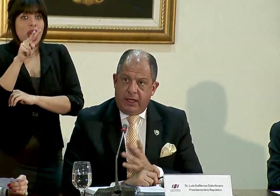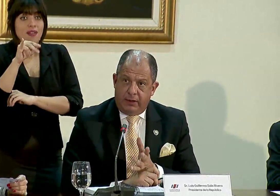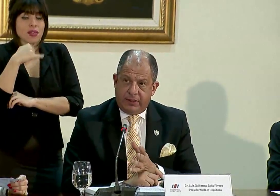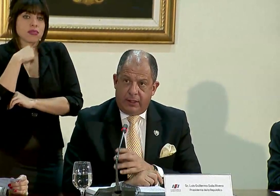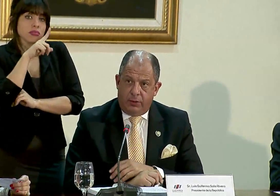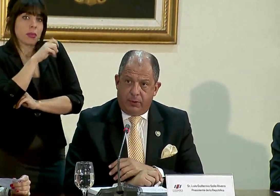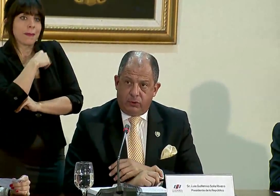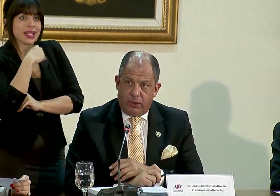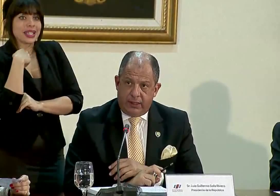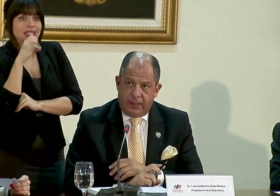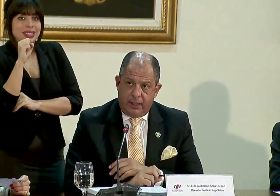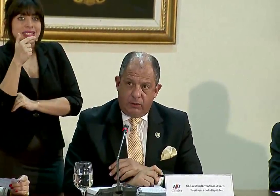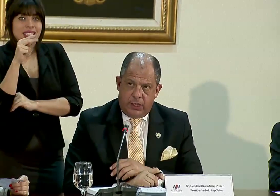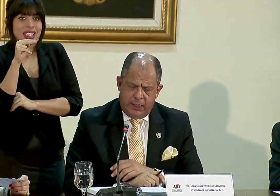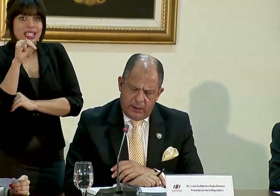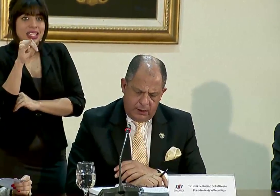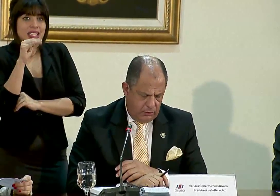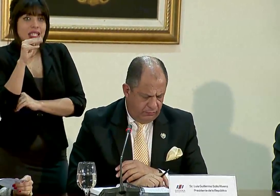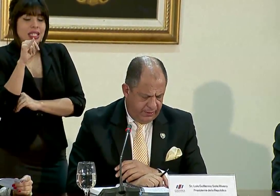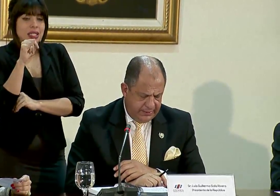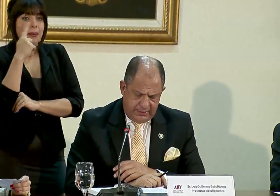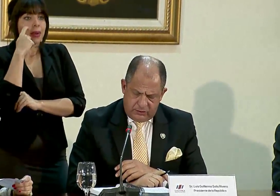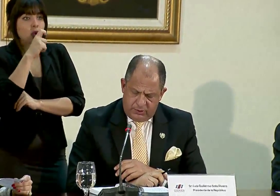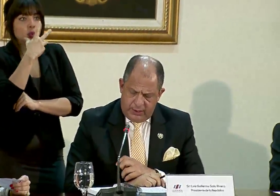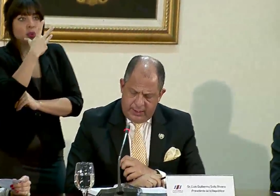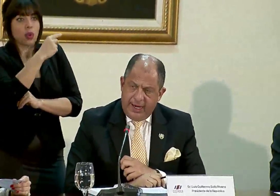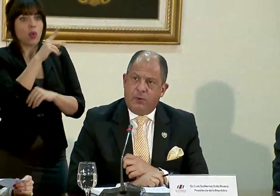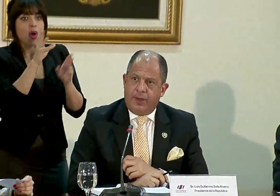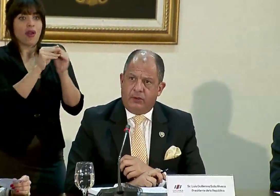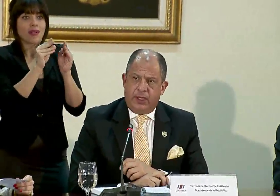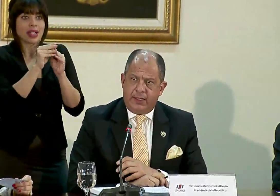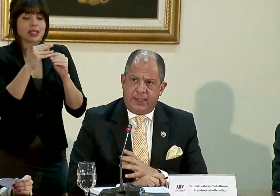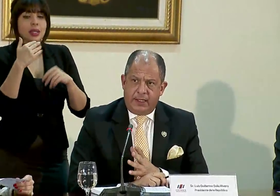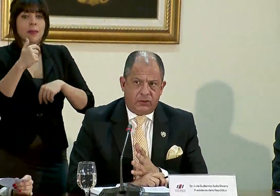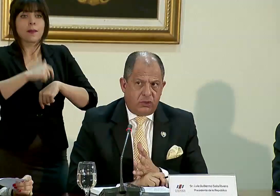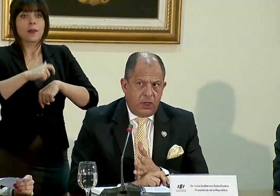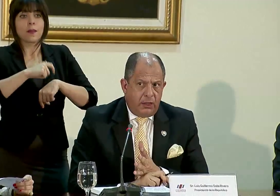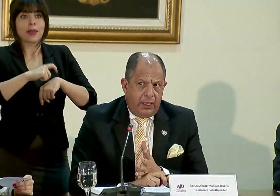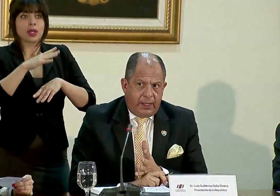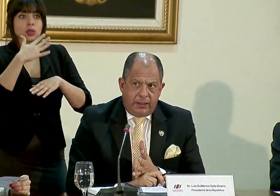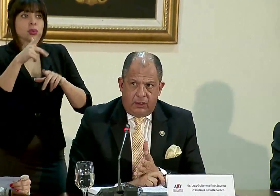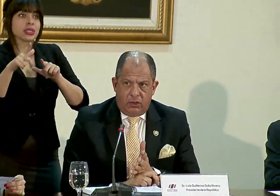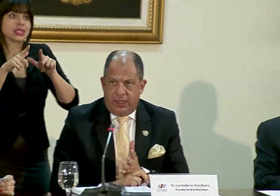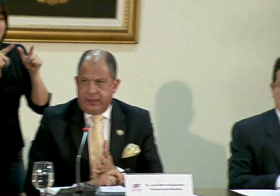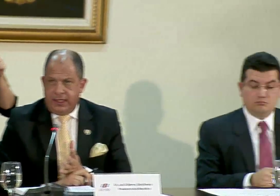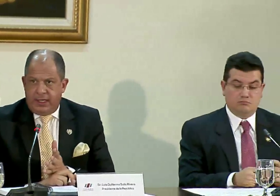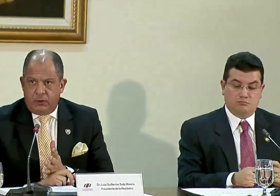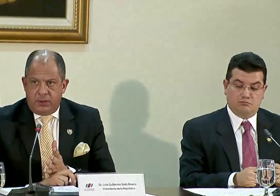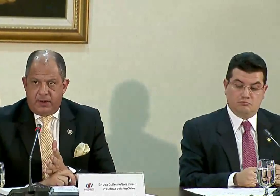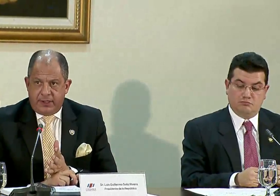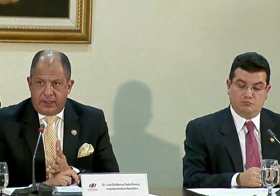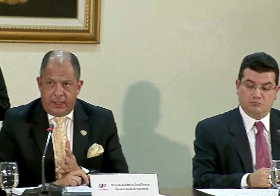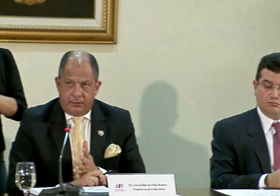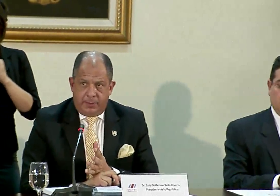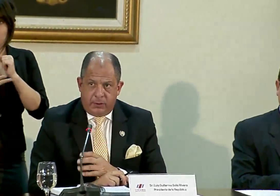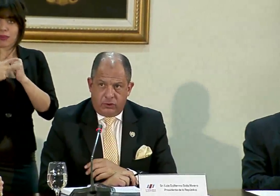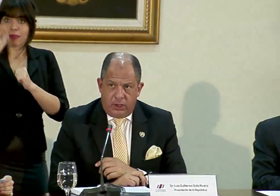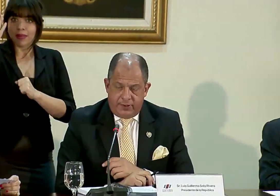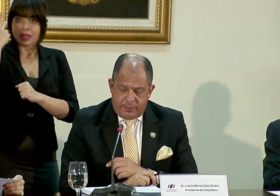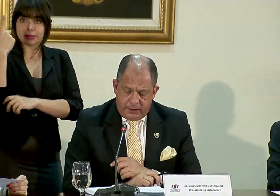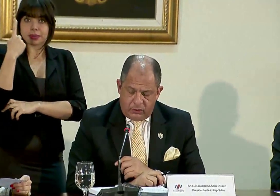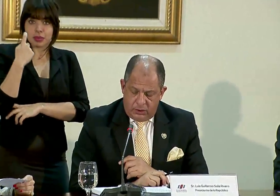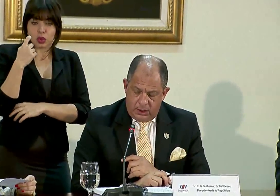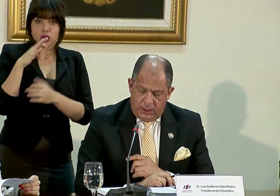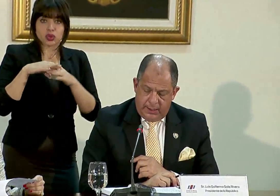Ministro Zegnini él iba a estar hoy pero tuvo que salir a una conferencia sobre el momento en el que está listo le reitero lo que le señalé la última vez que me